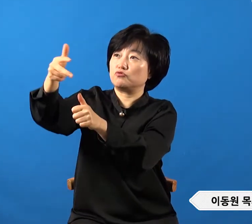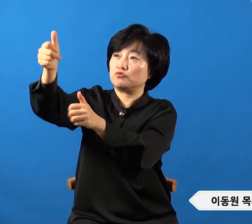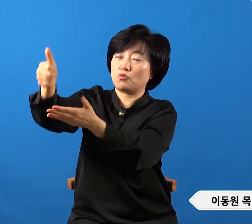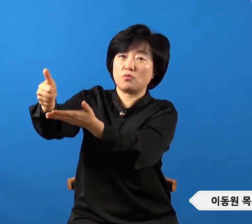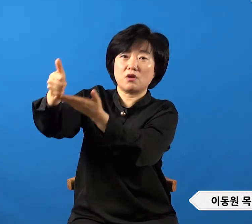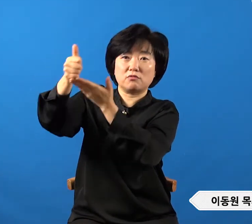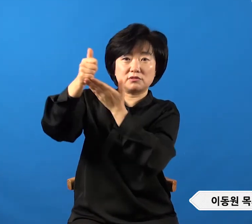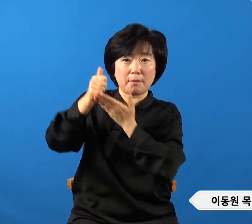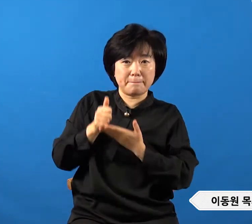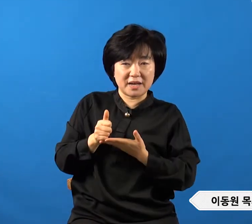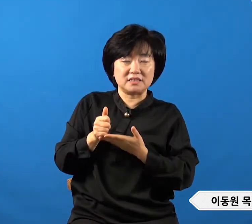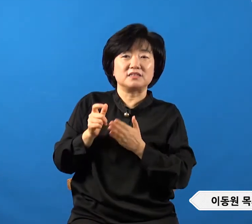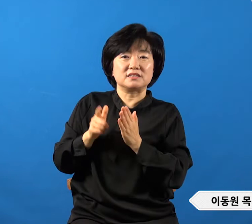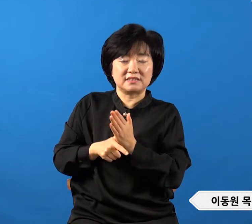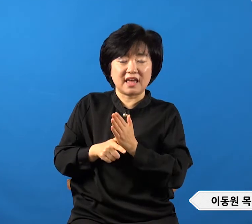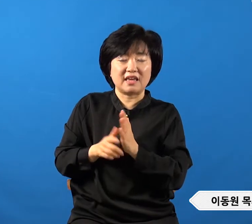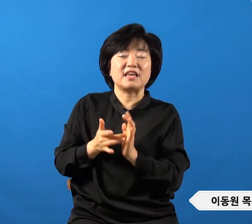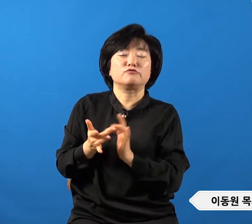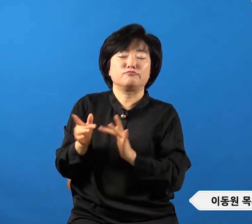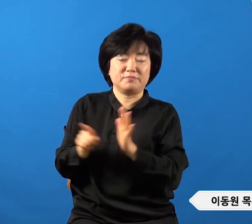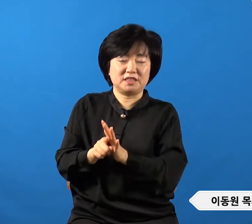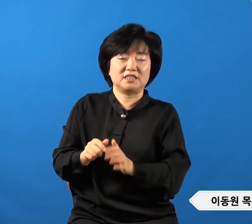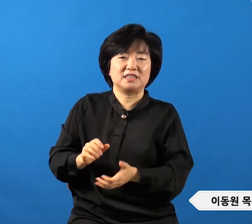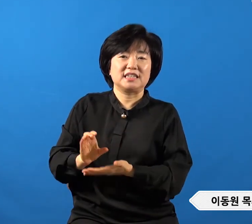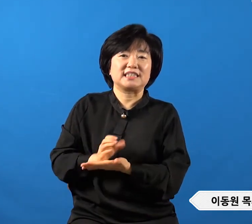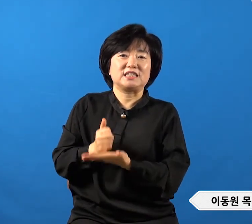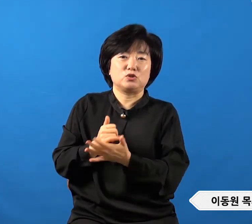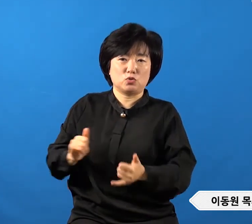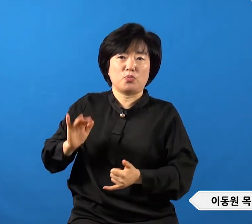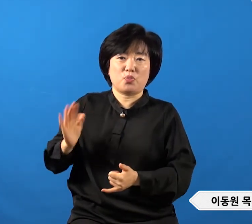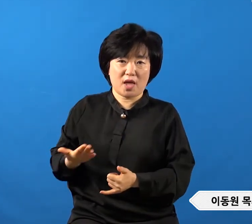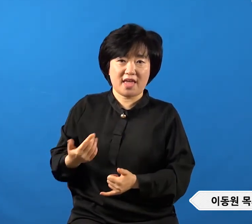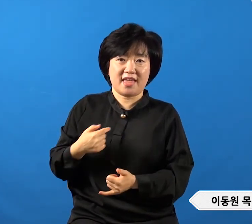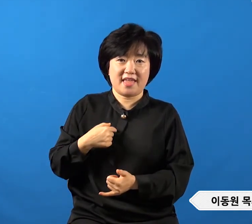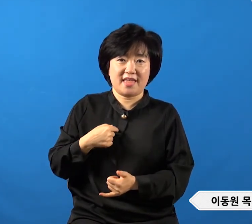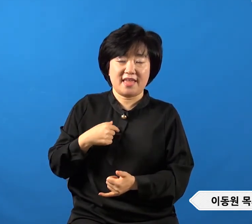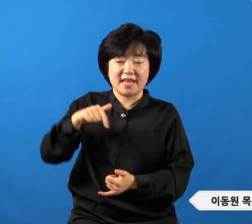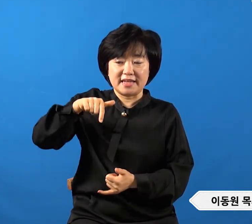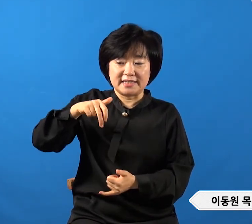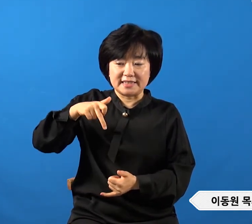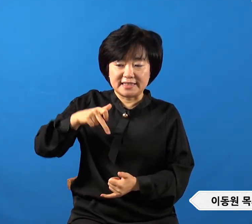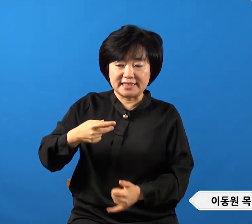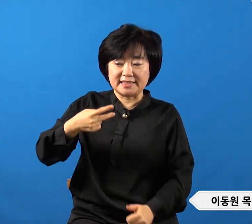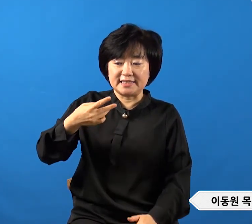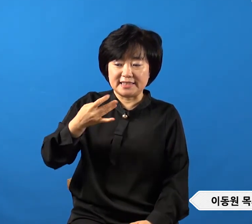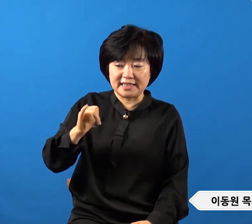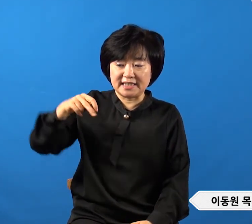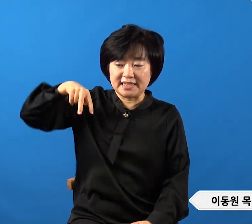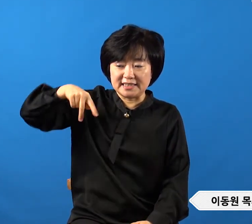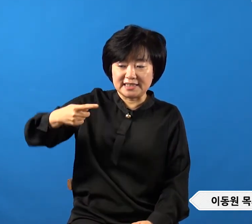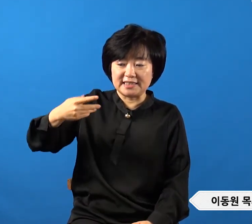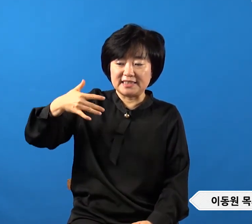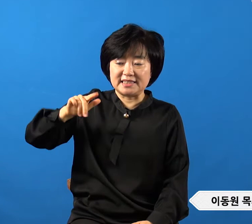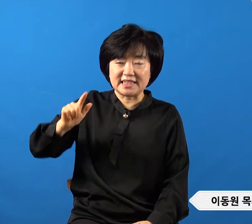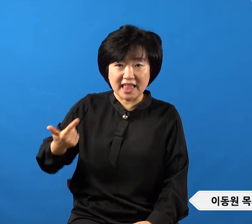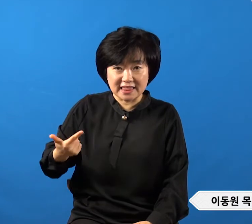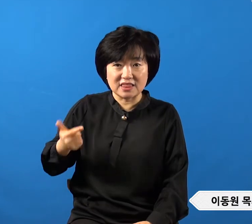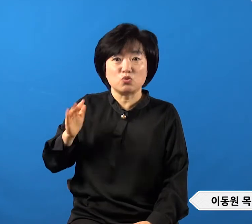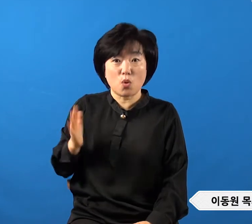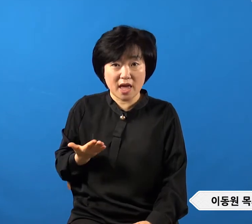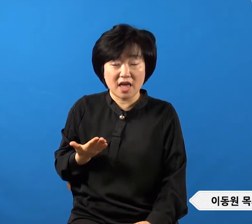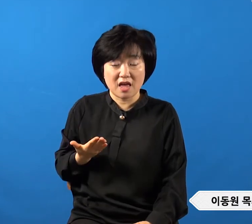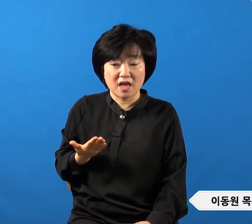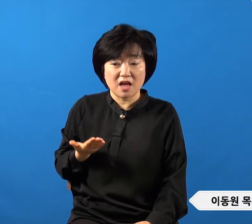주님으로 영접하는 그 순간 크리스찬이 돼요. 하지만 크리스찬다운 크리스찬이 되는